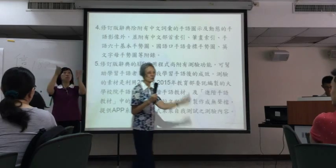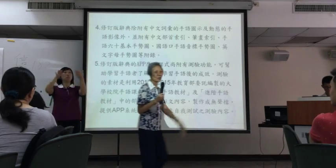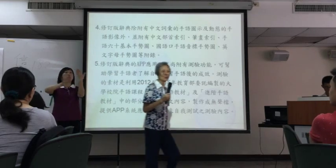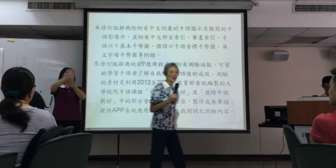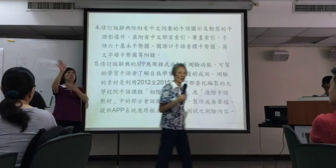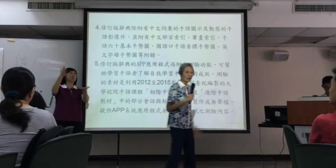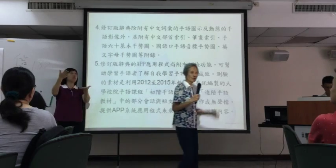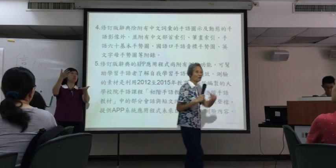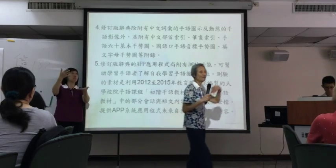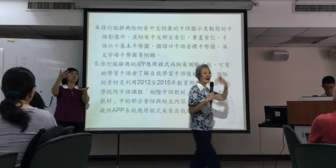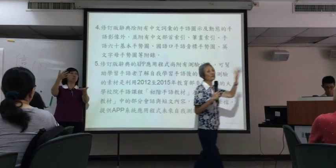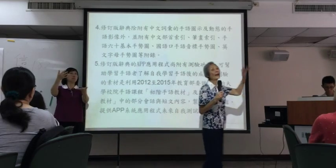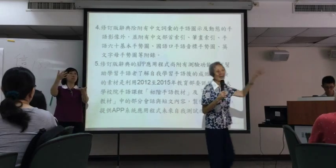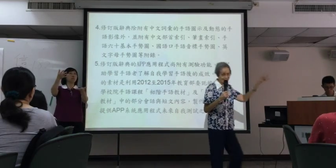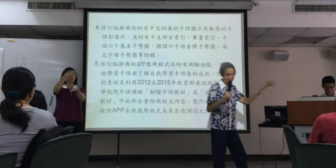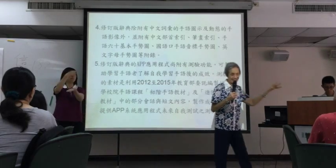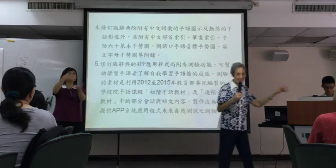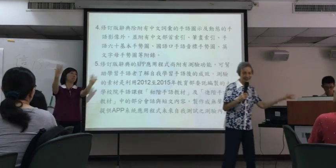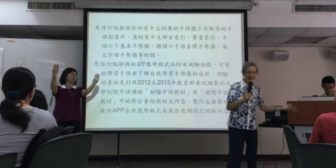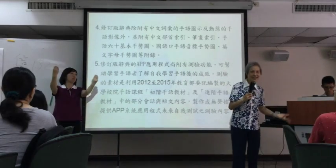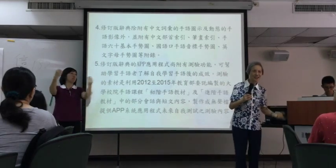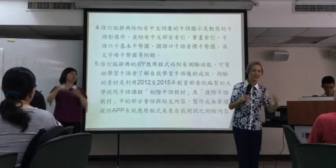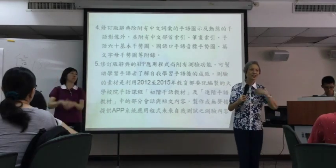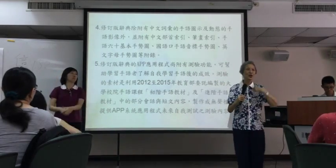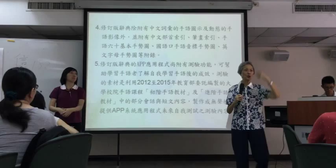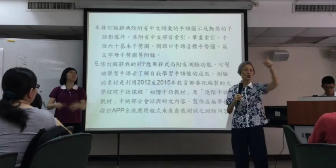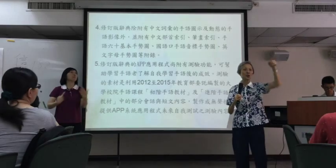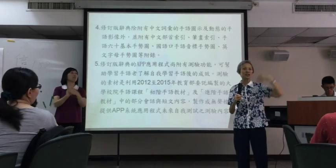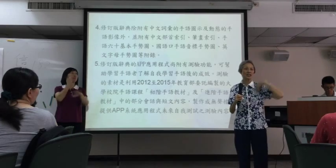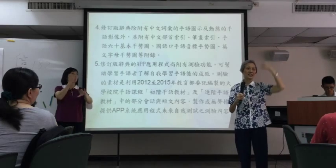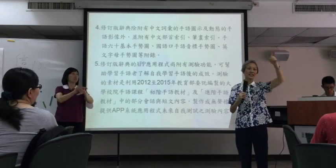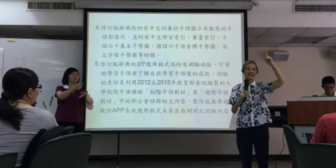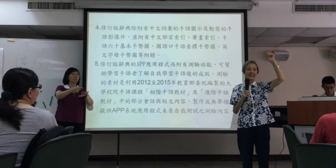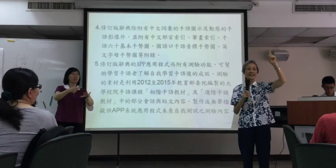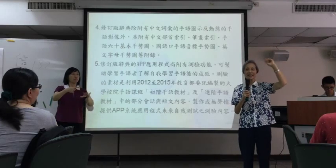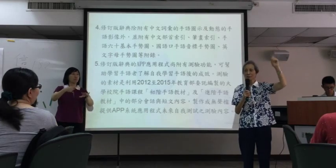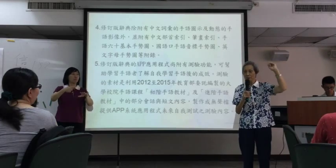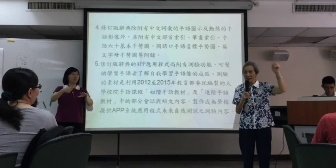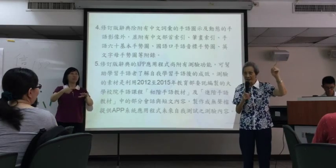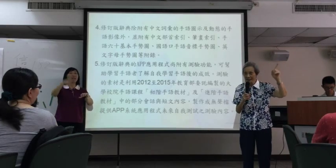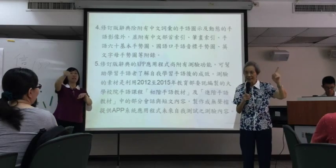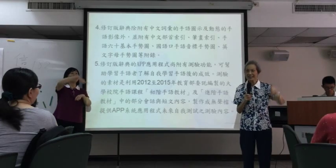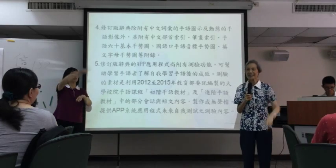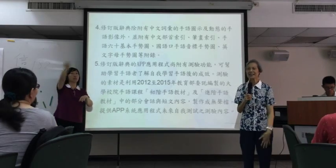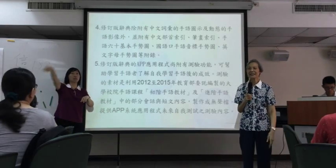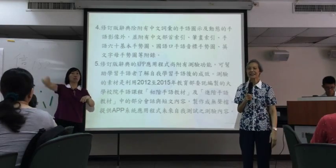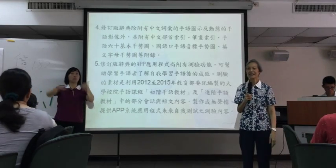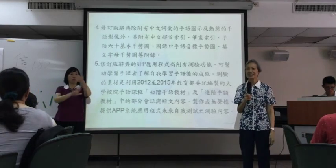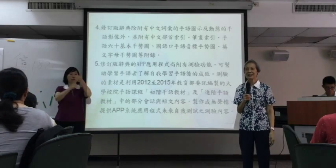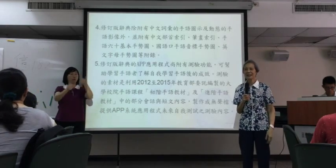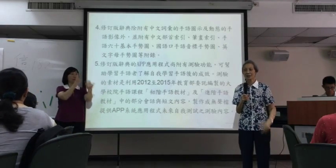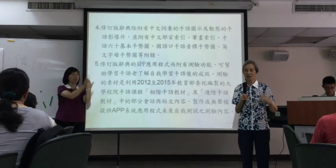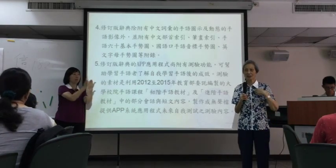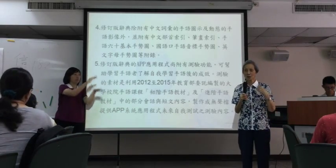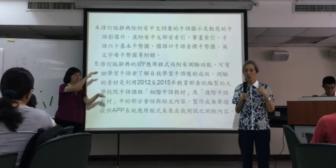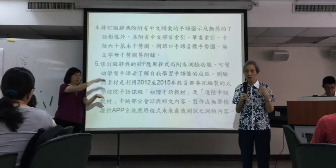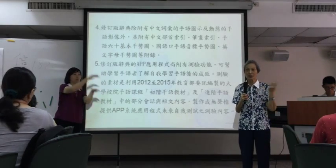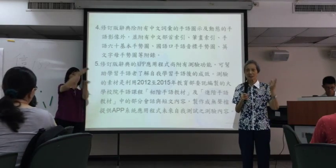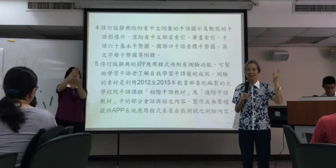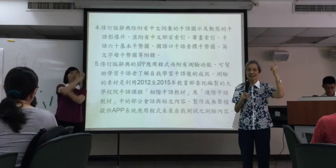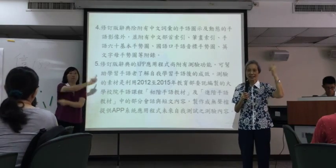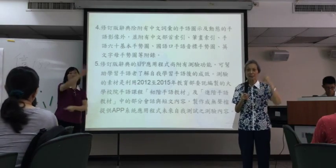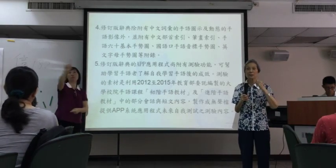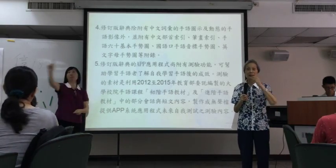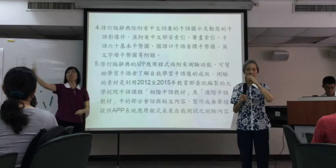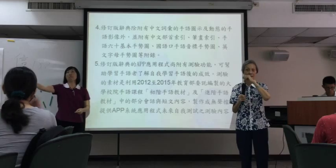对外贩卖，只有作者一人一本，哦，只有作